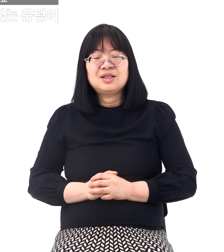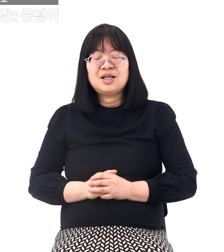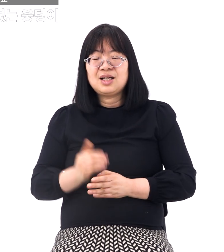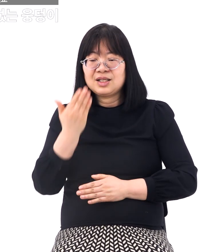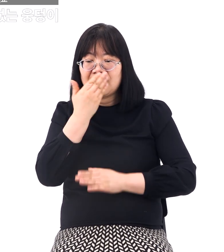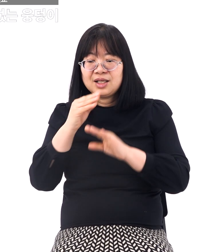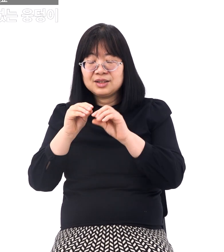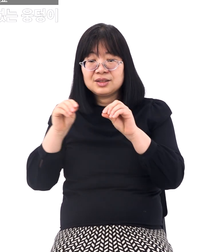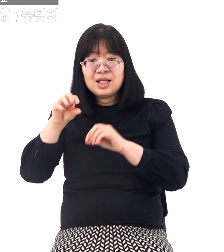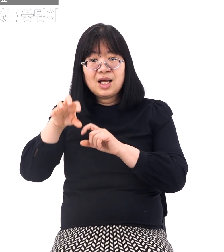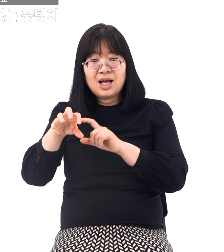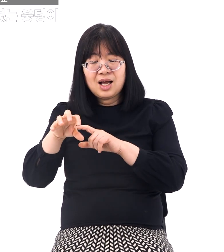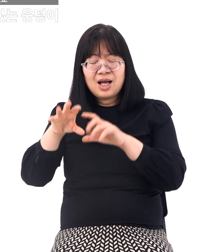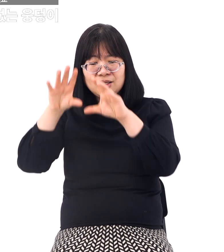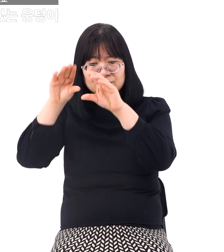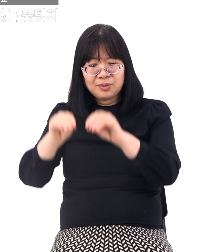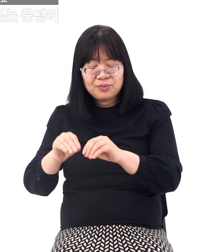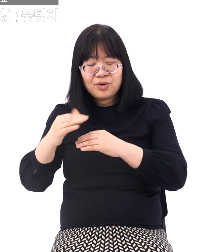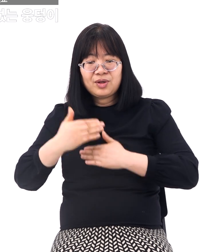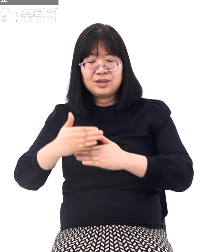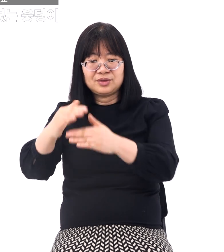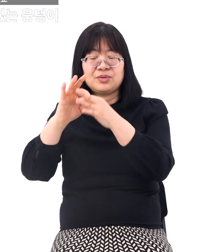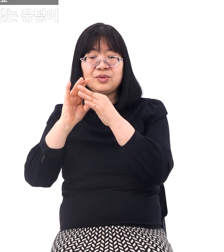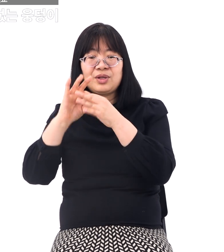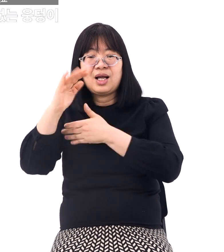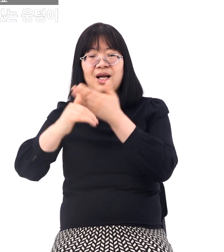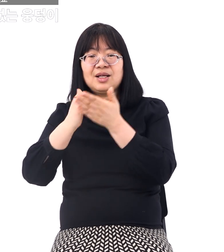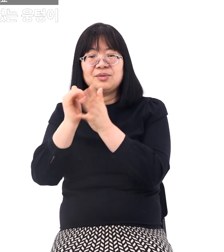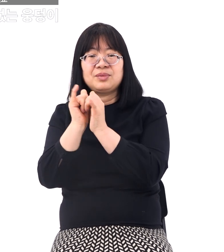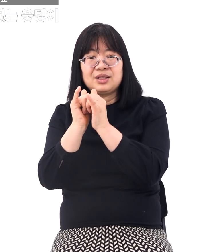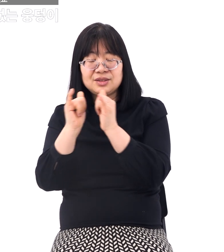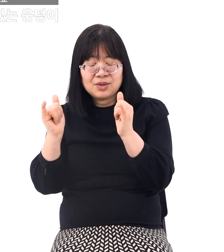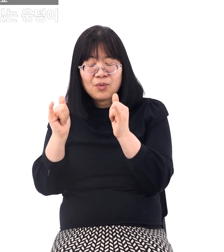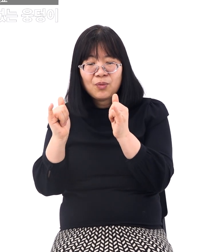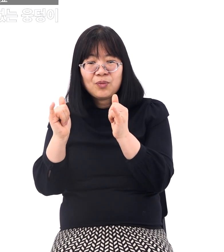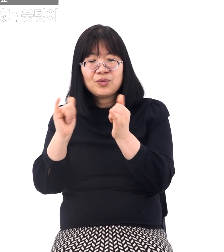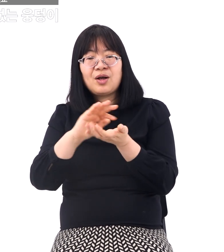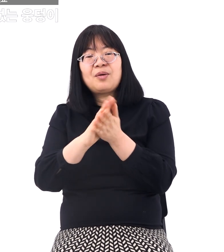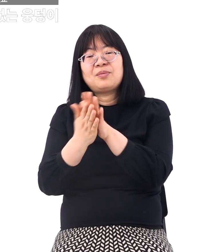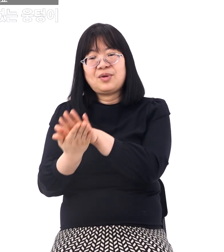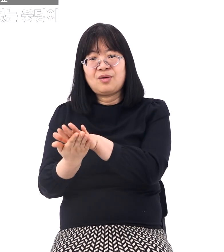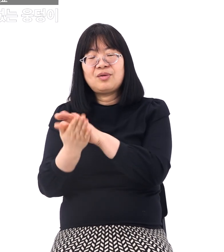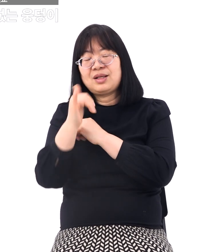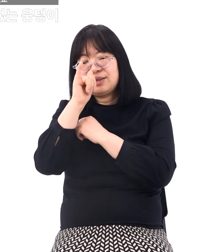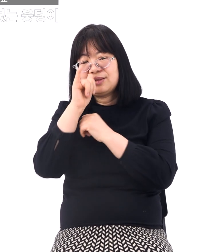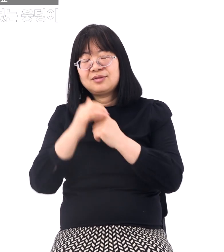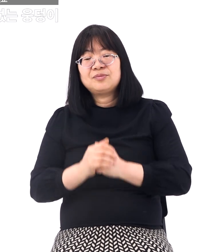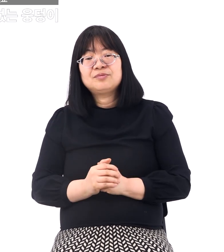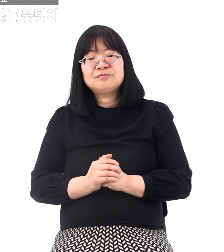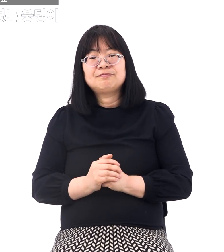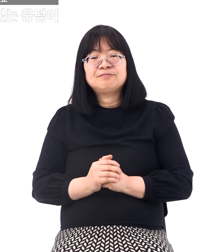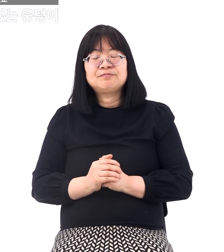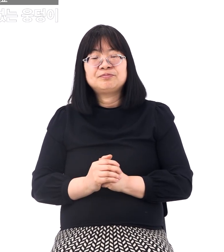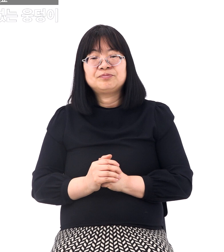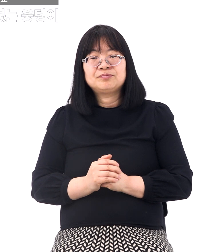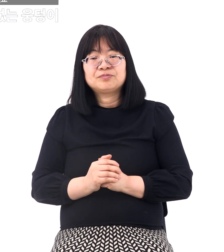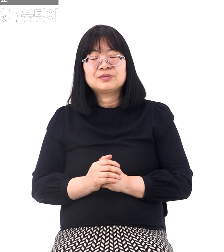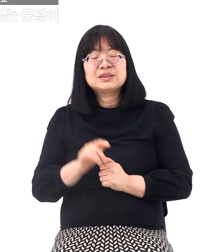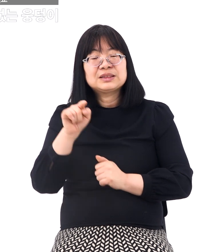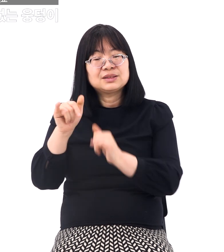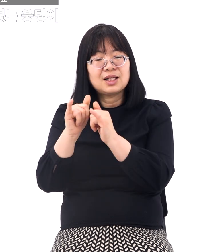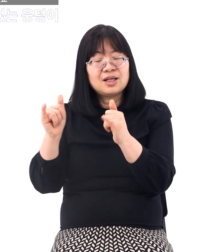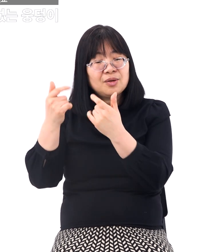가나안 땅 점령의 과정을 통해서 하나님의 백성으로 편입된 족속 아닙니까? 그러니까